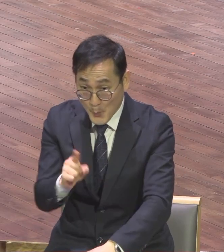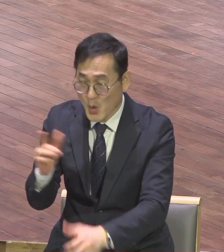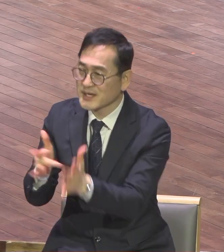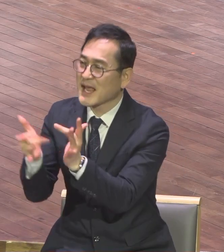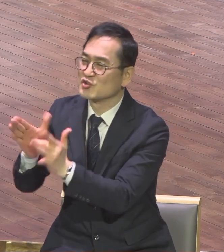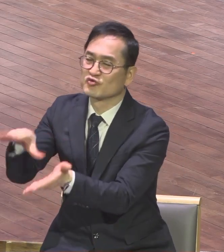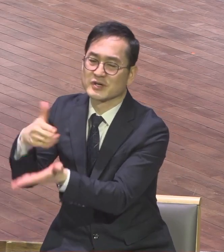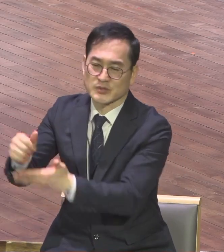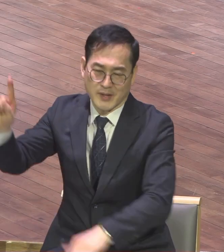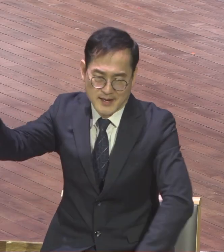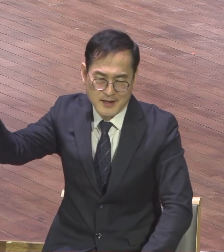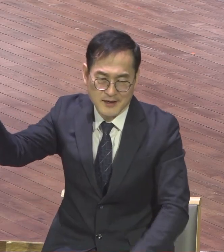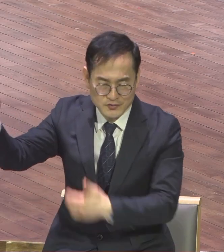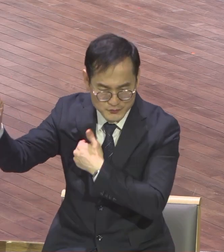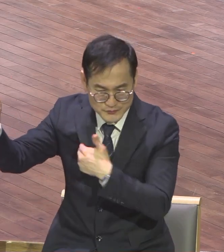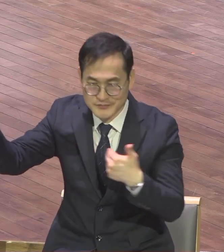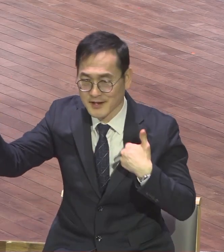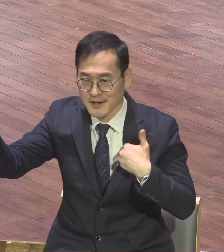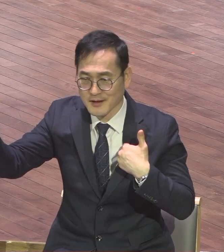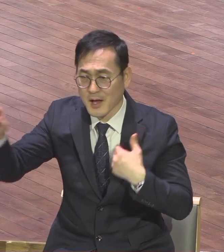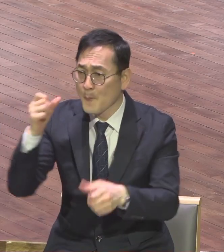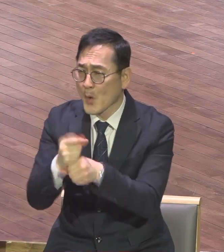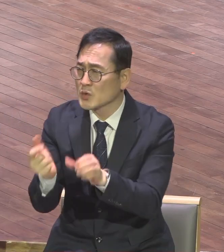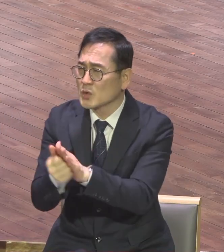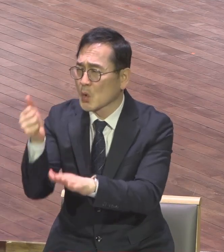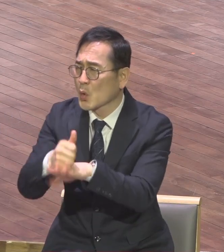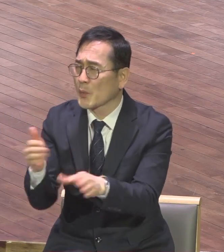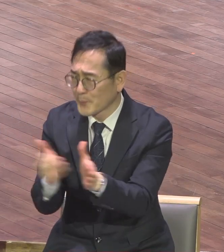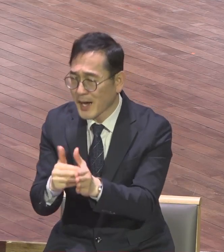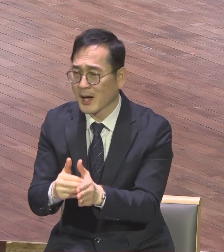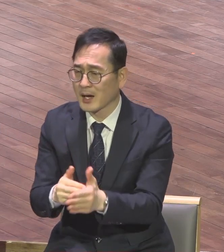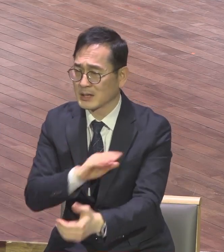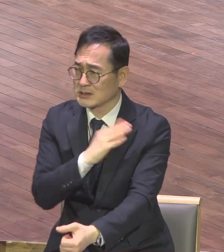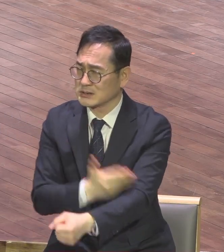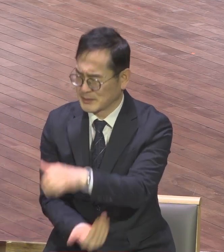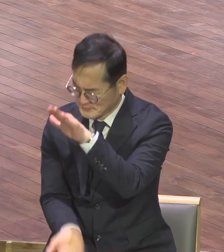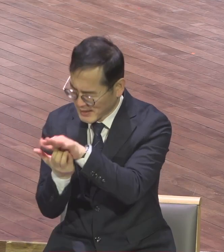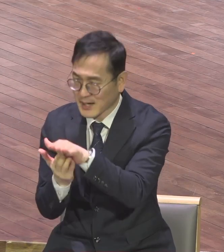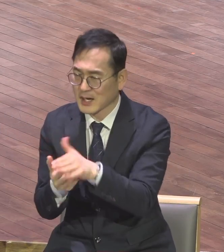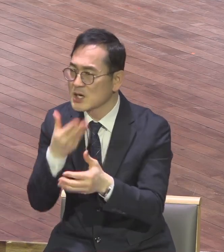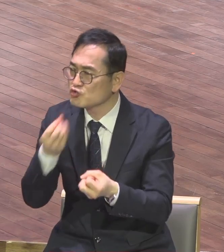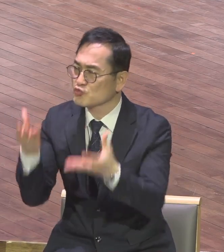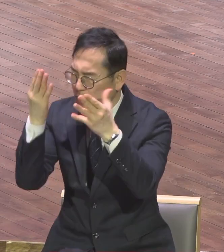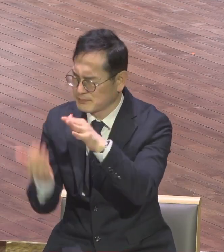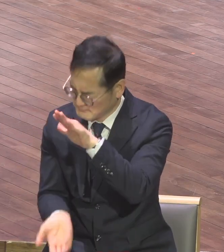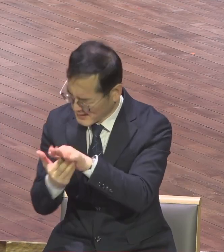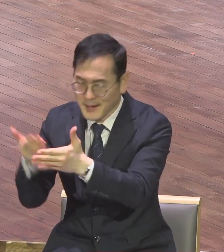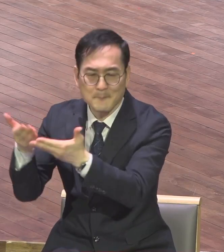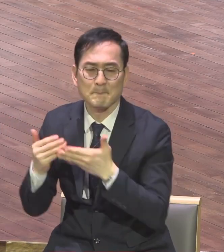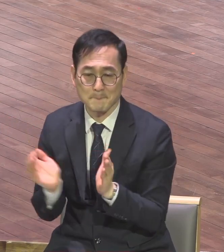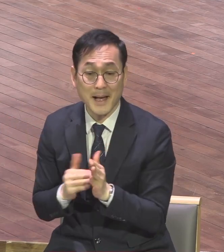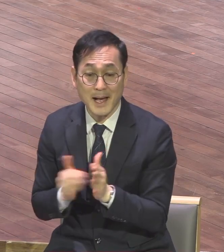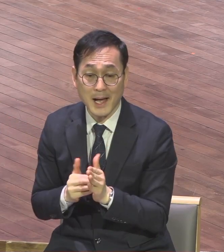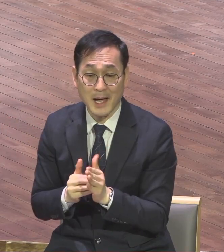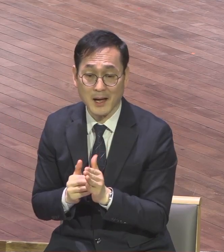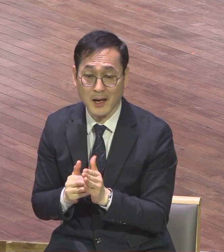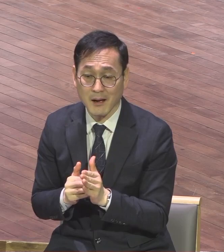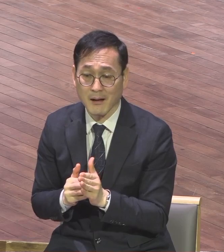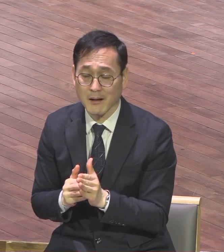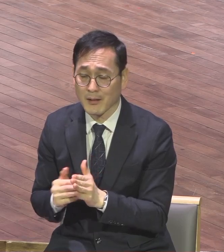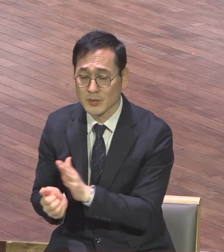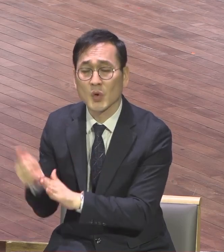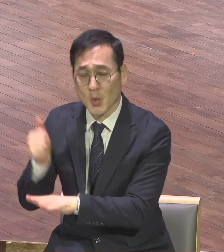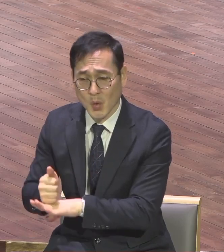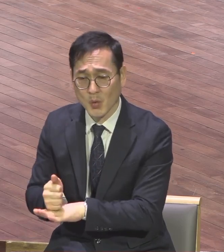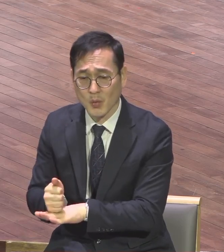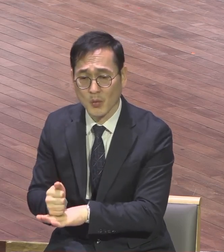축복 그 자체입니다. 이미 성공했고 이미 최고 능력 가졌고 최고 축복을 받았습니다. 이미 성공한 사람처럼 사시기